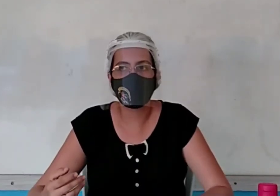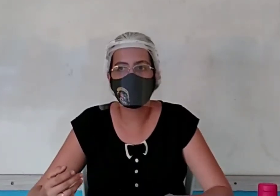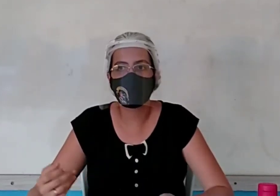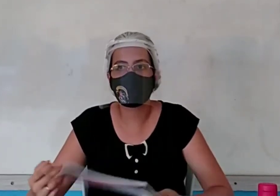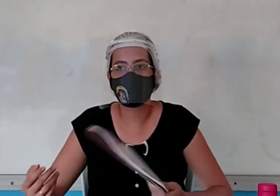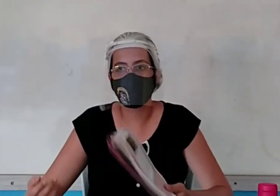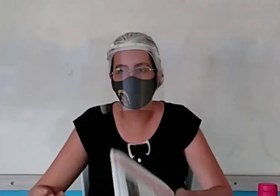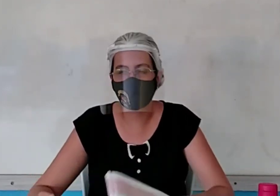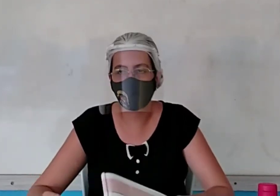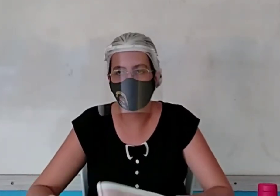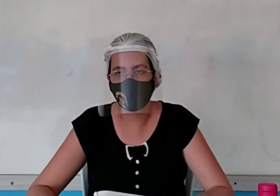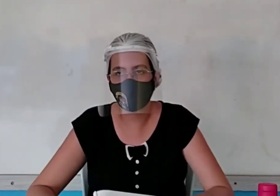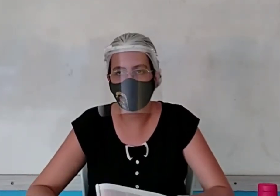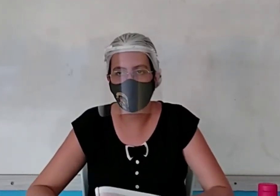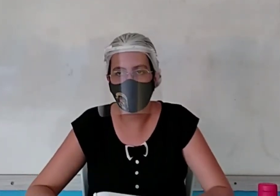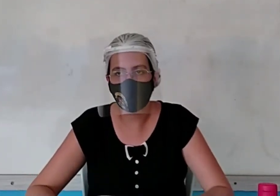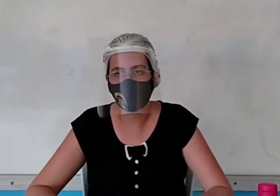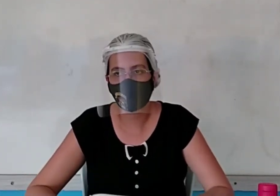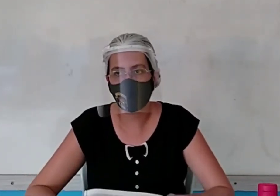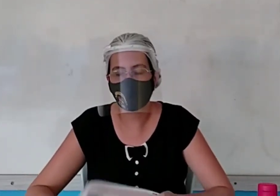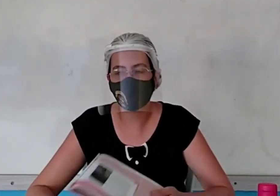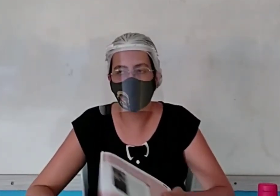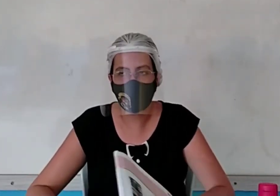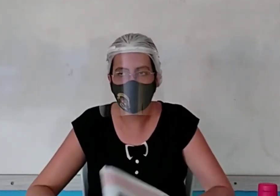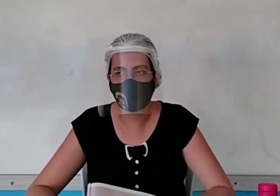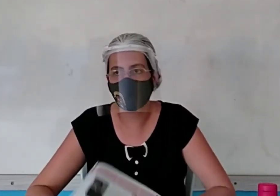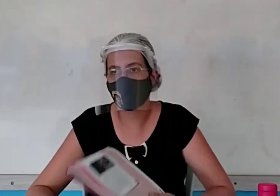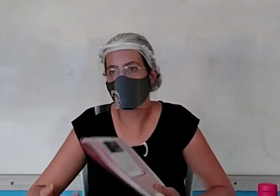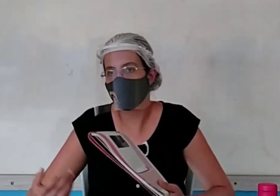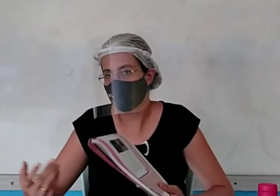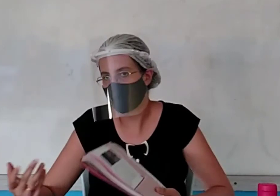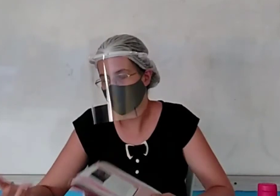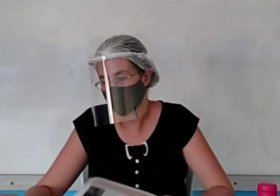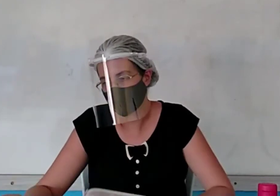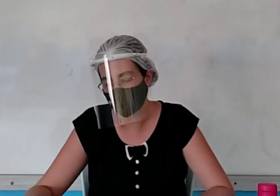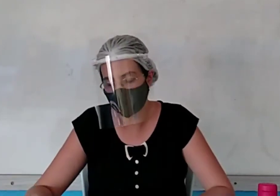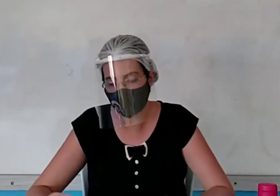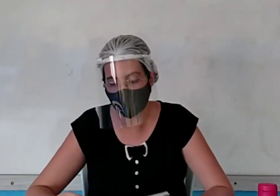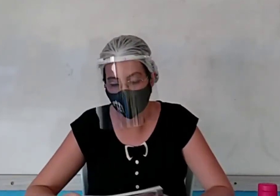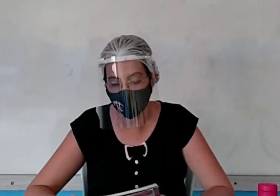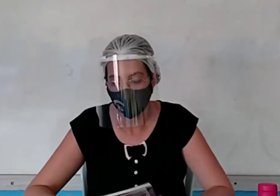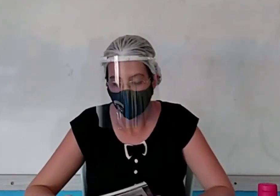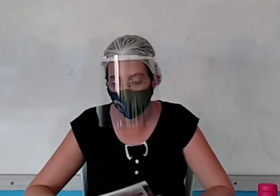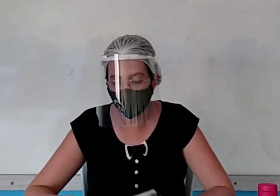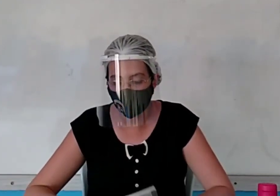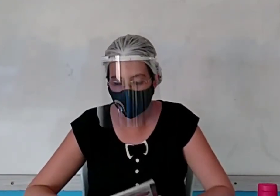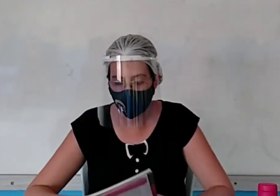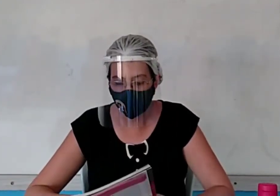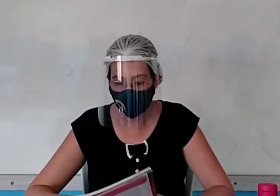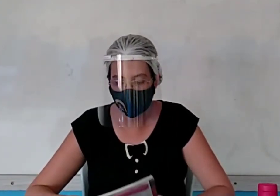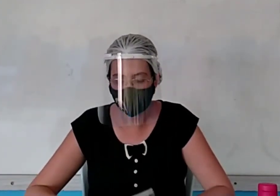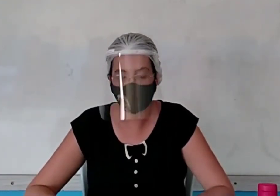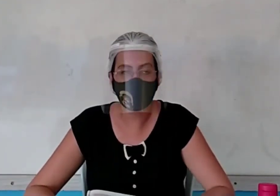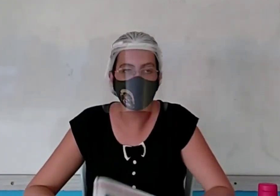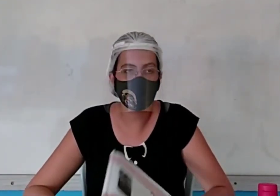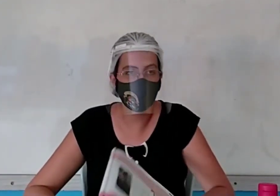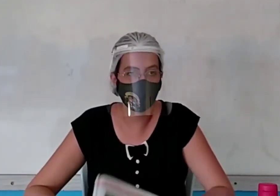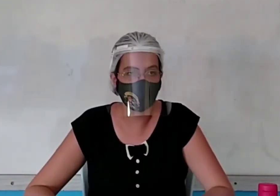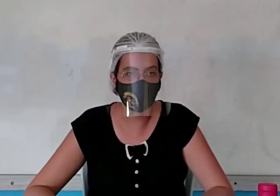arborizados, as pessoas possam praticar atividades, onde elas possam andar. O correto seria se na cidade nós tivéssemos